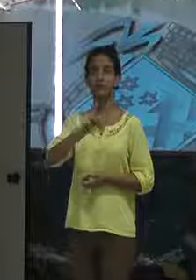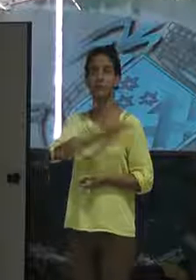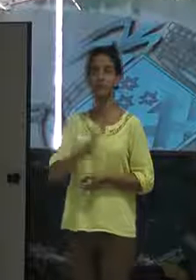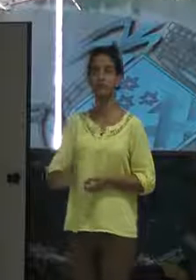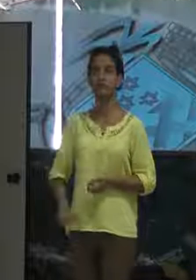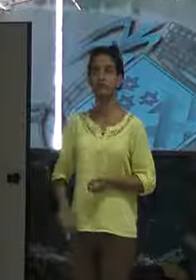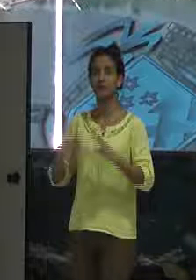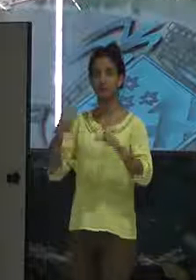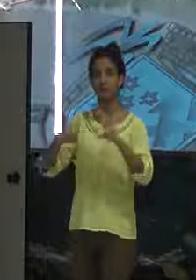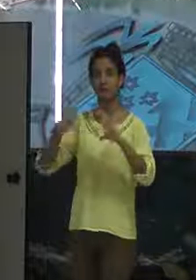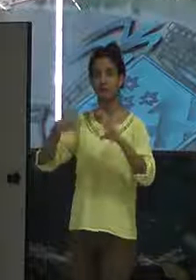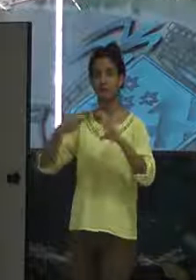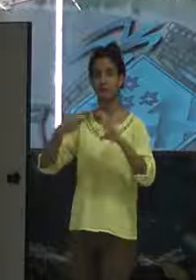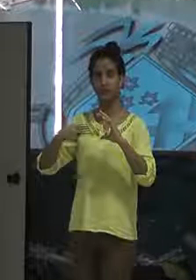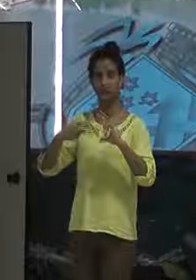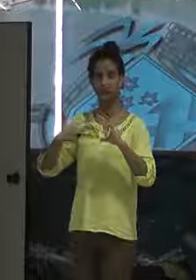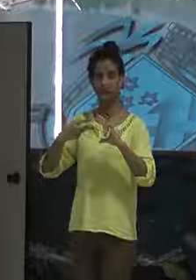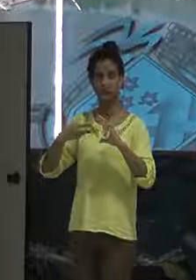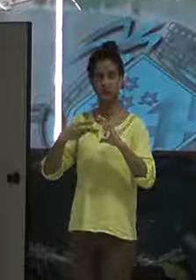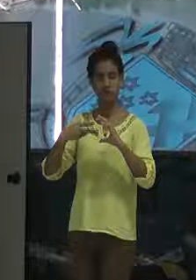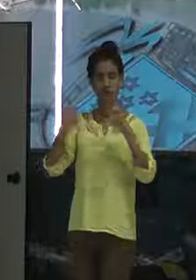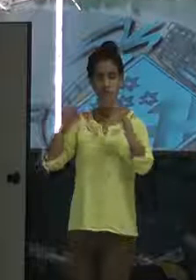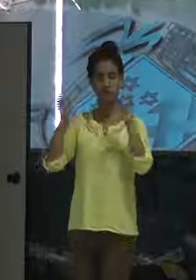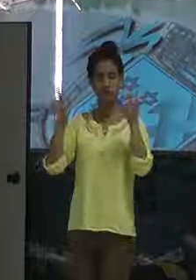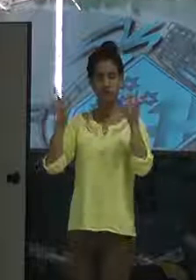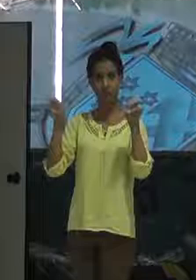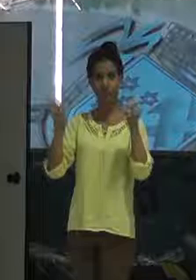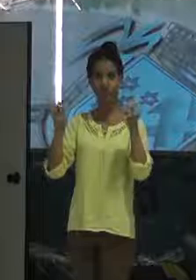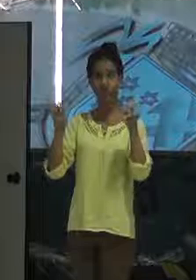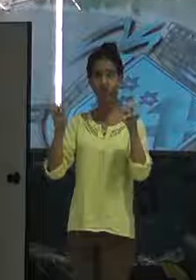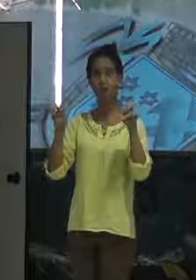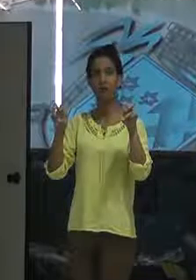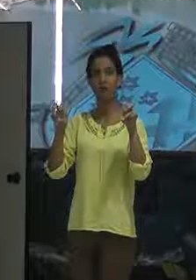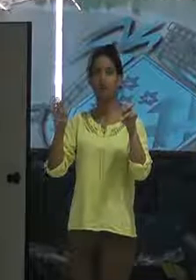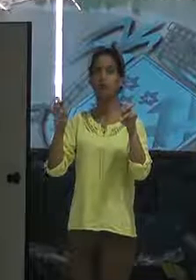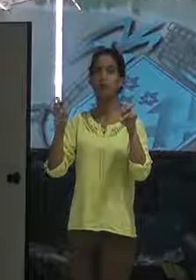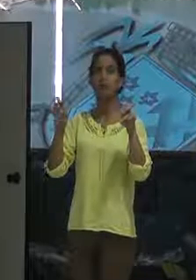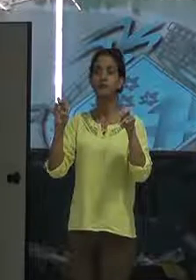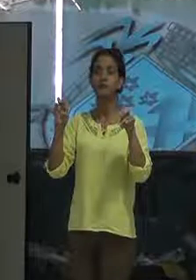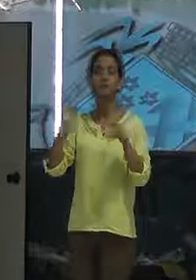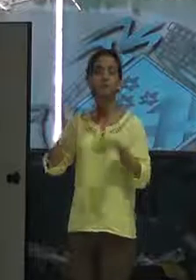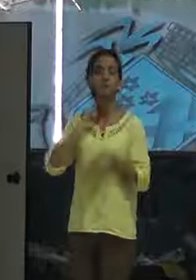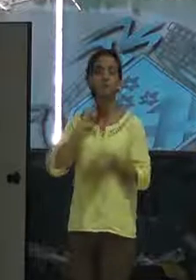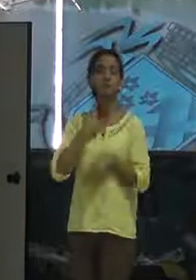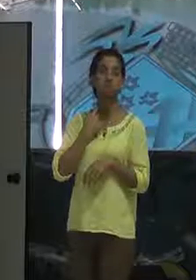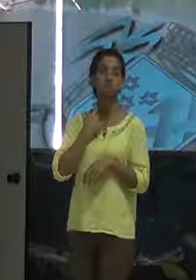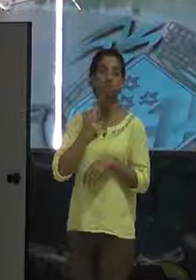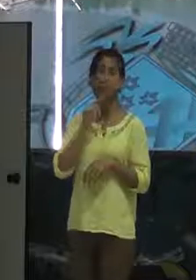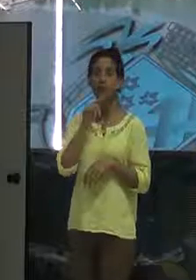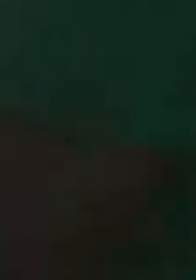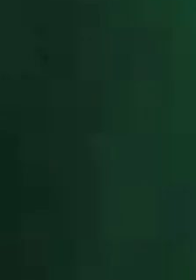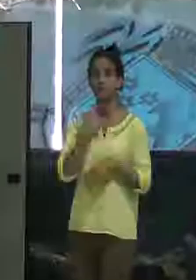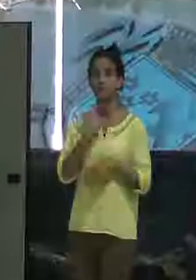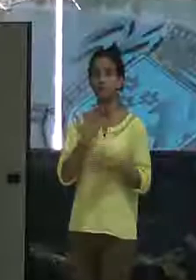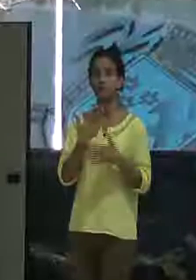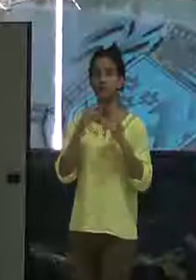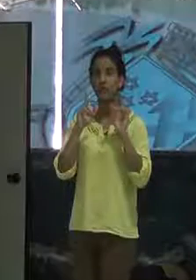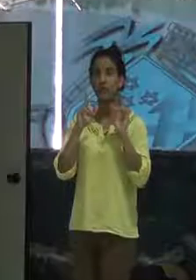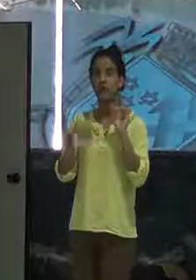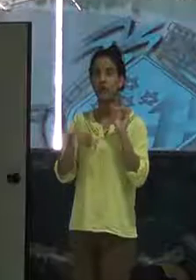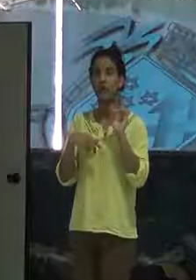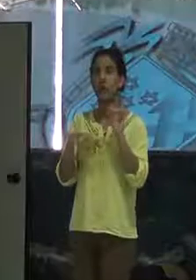de Ilhéus. Assunto: conclusão da rede de esgoto da localidade denominada Paraguai.